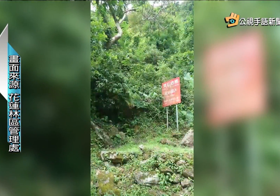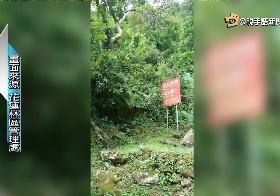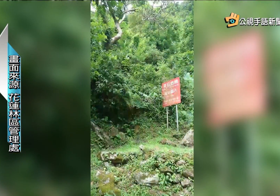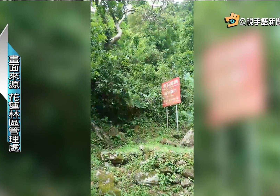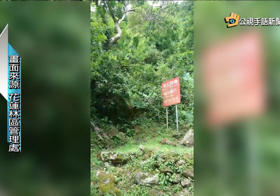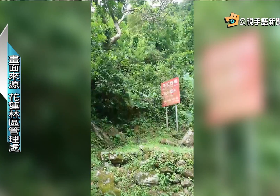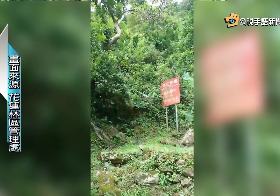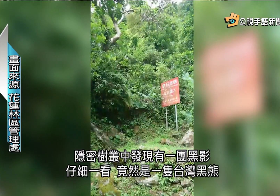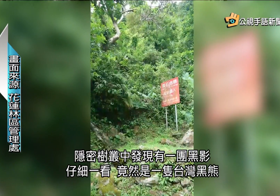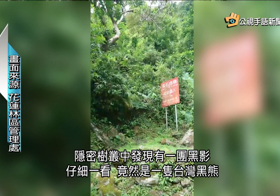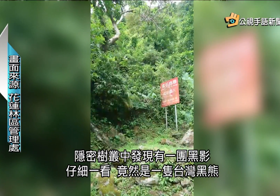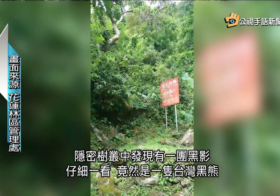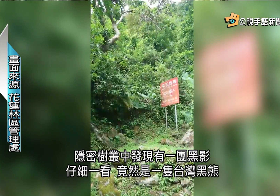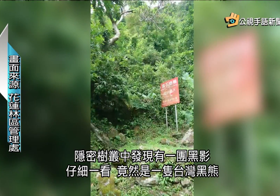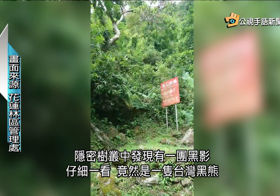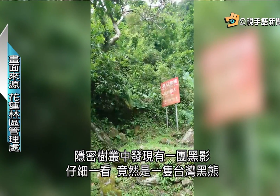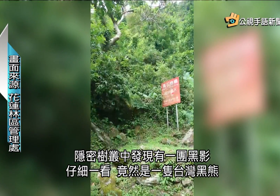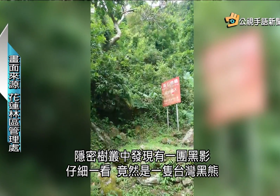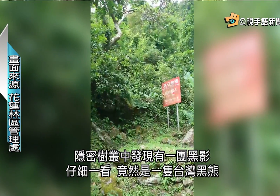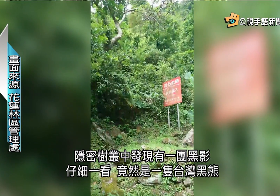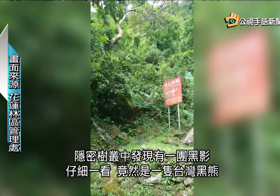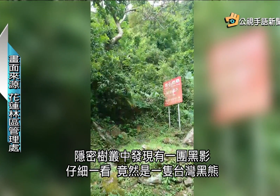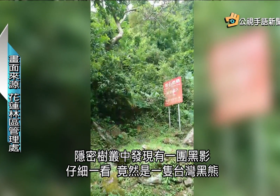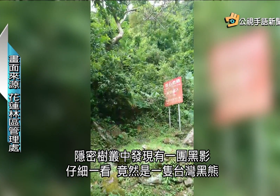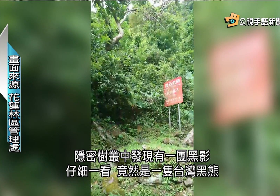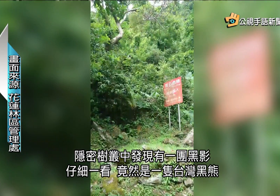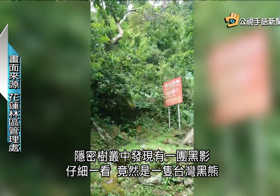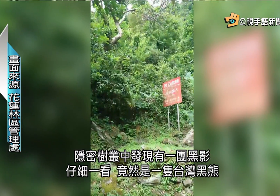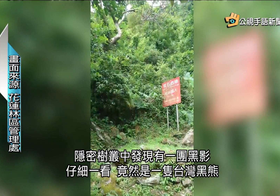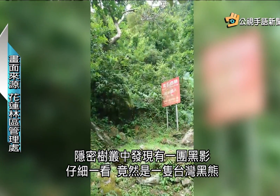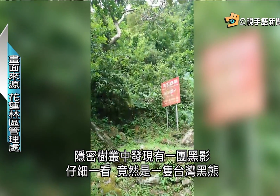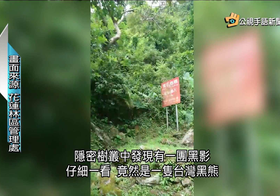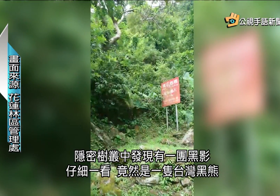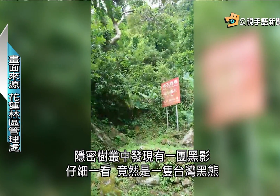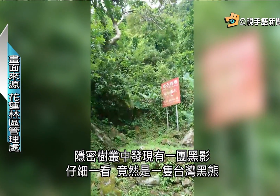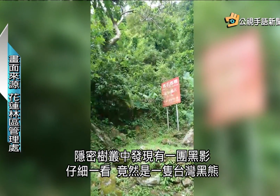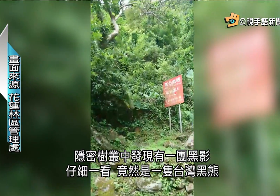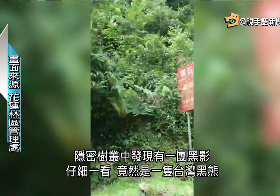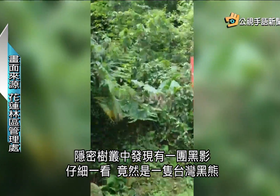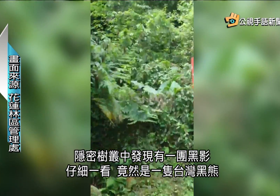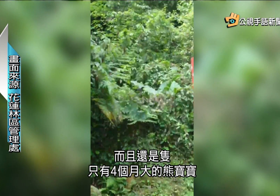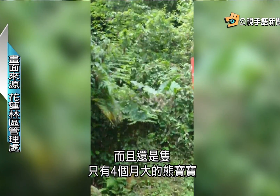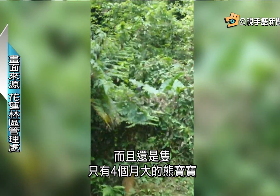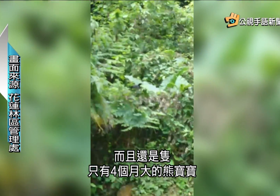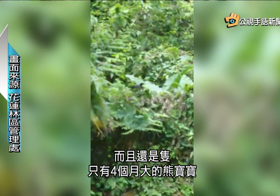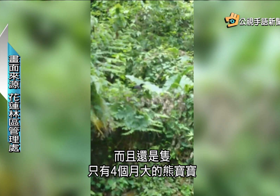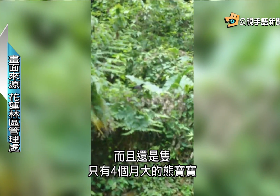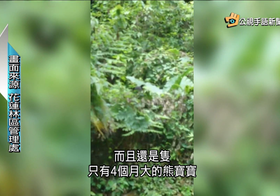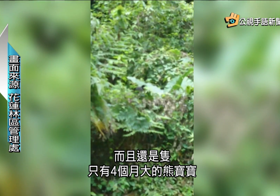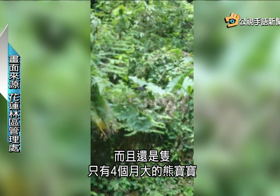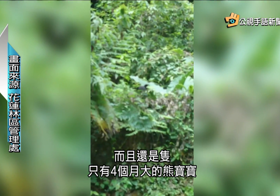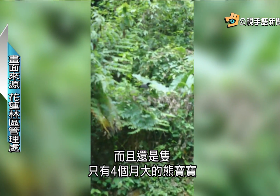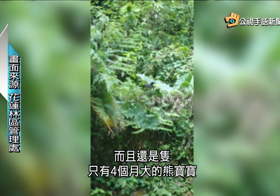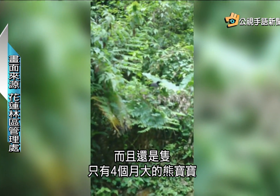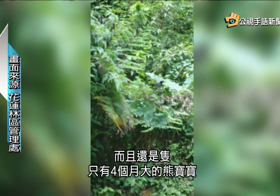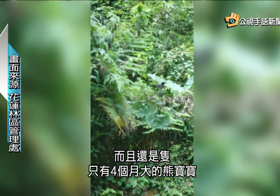隐秘树丛中发现一团黑影，仔细一看，竟然是一只台湾黑熊，而且还是只只有4个月大的熊宝